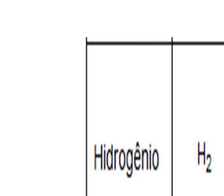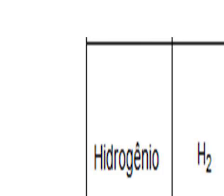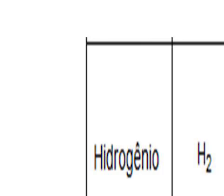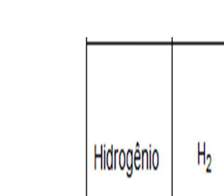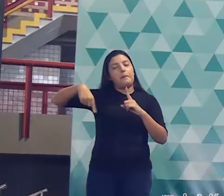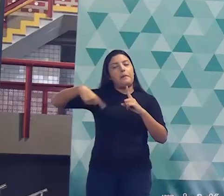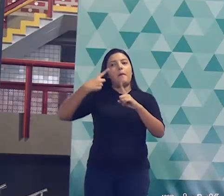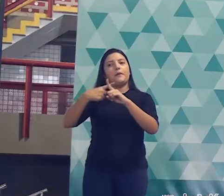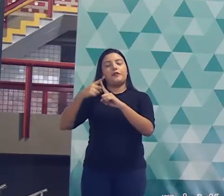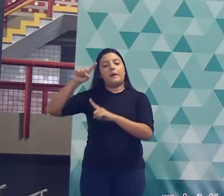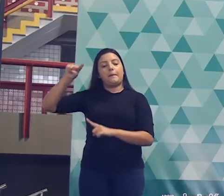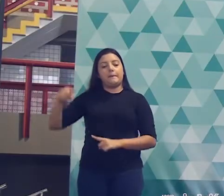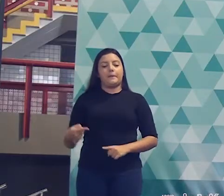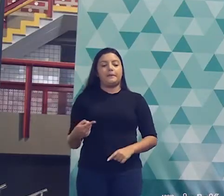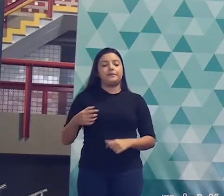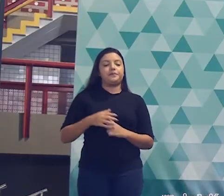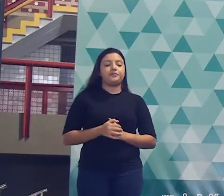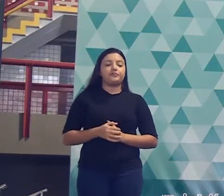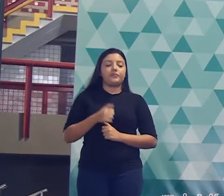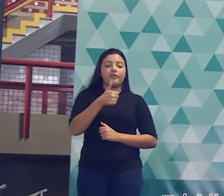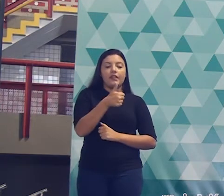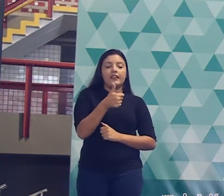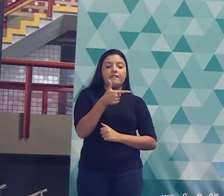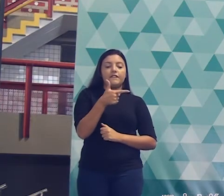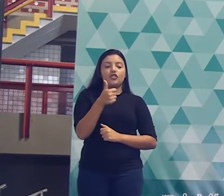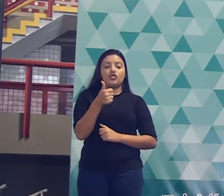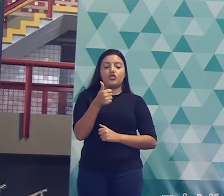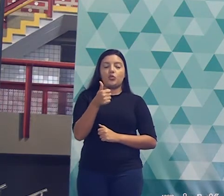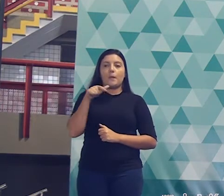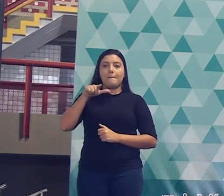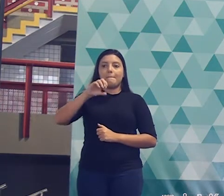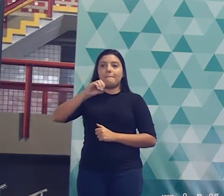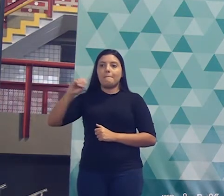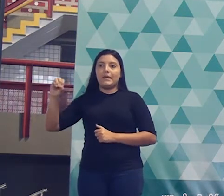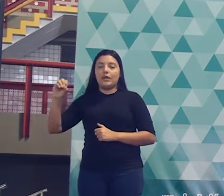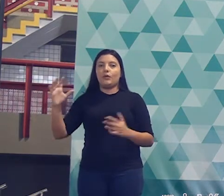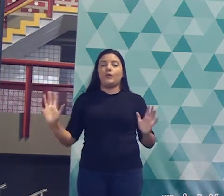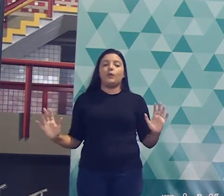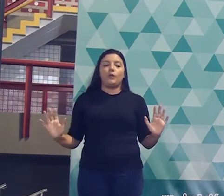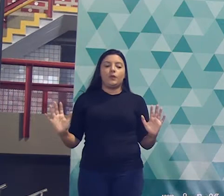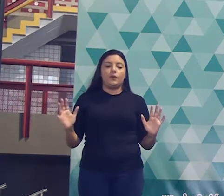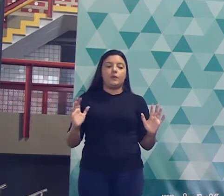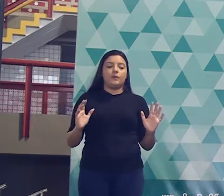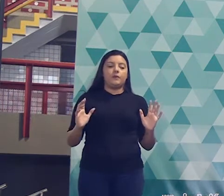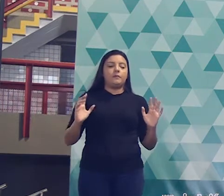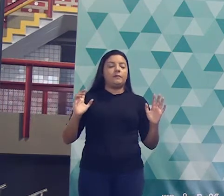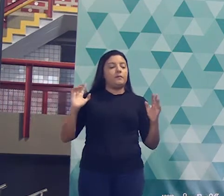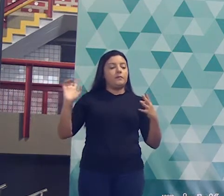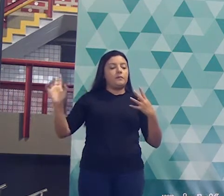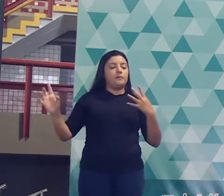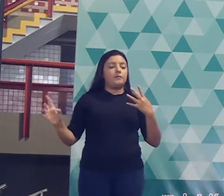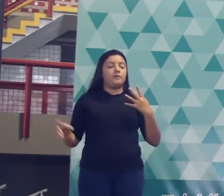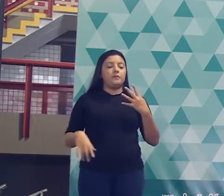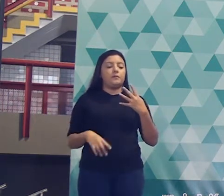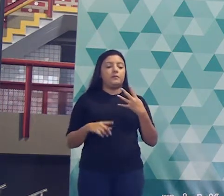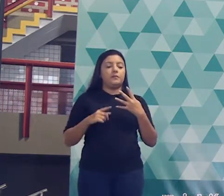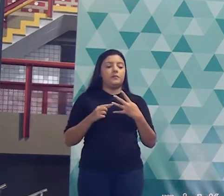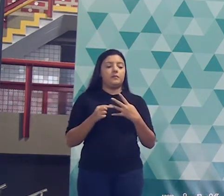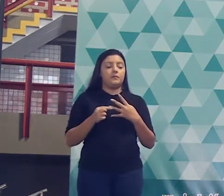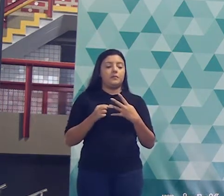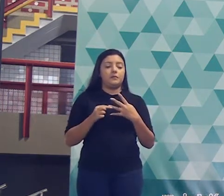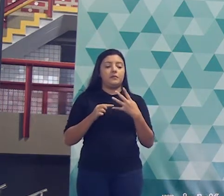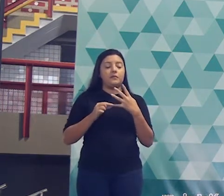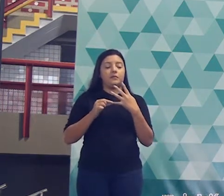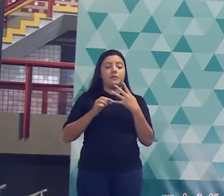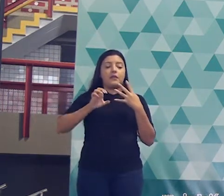Deu quanto? 121.000. Copia essa informação para a gente responder a questão. Para o próximo combustível, etanol. Ele